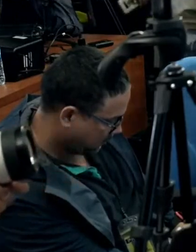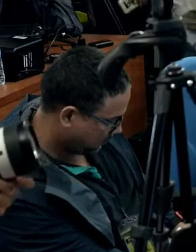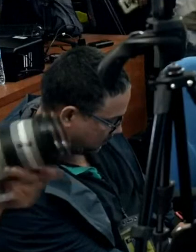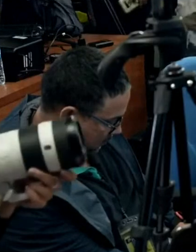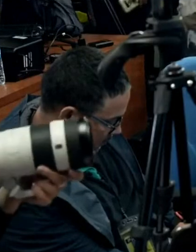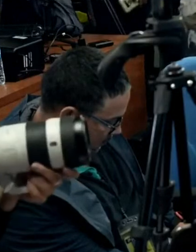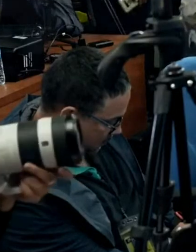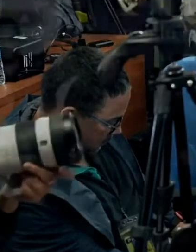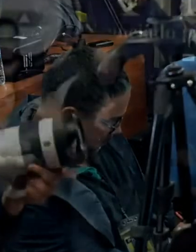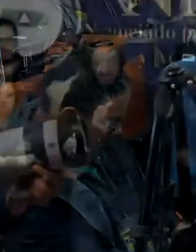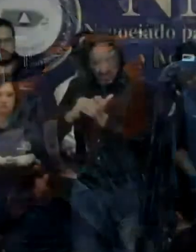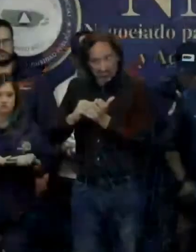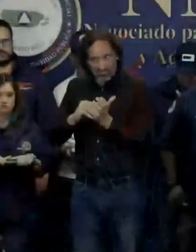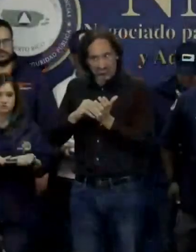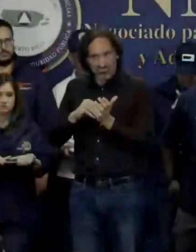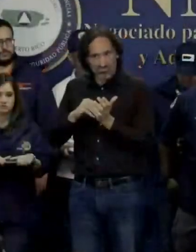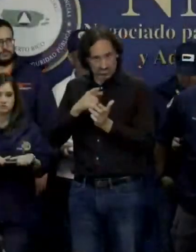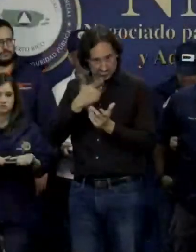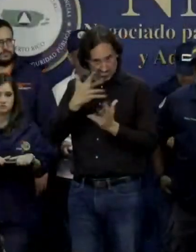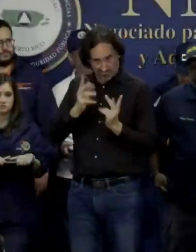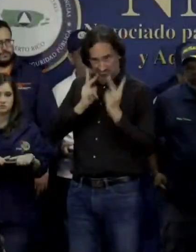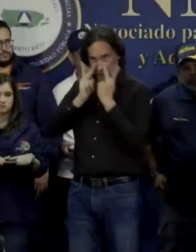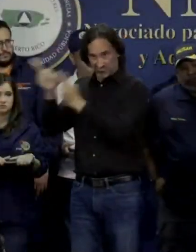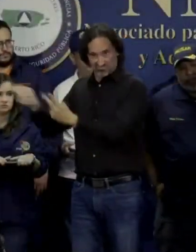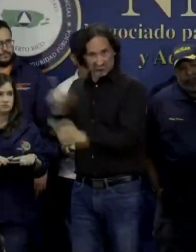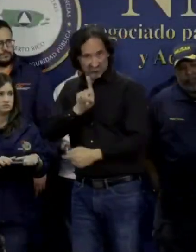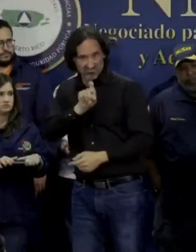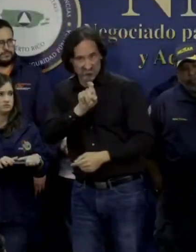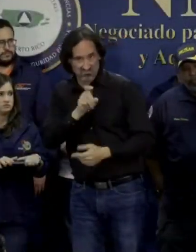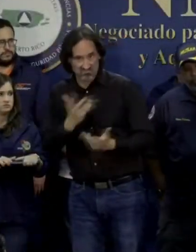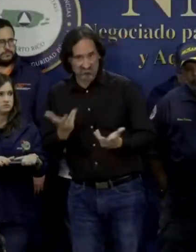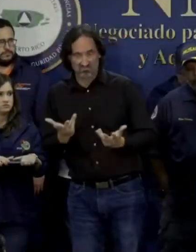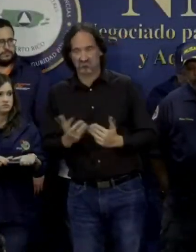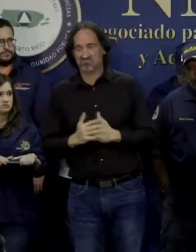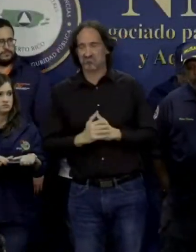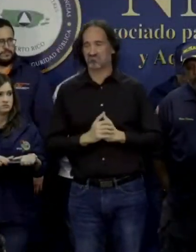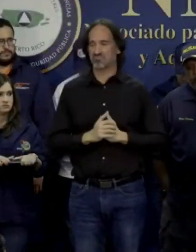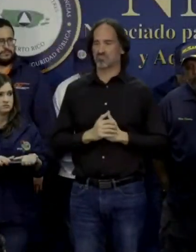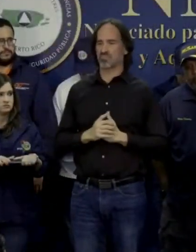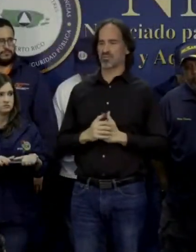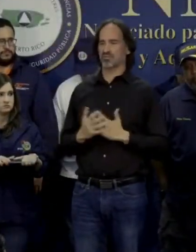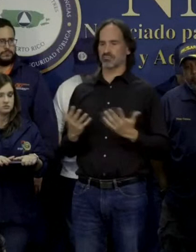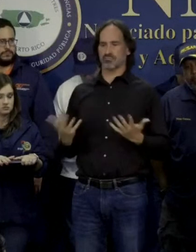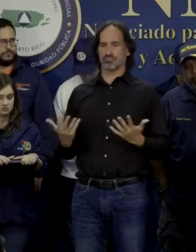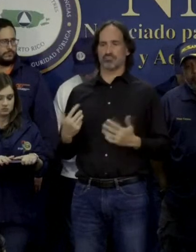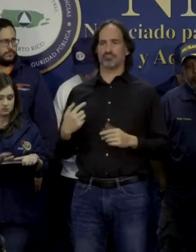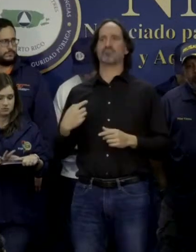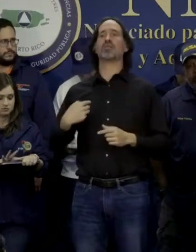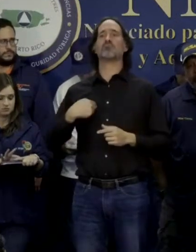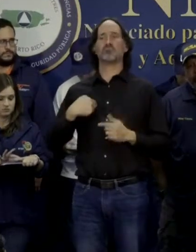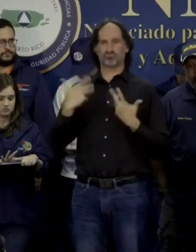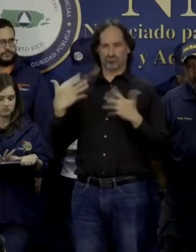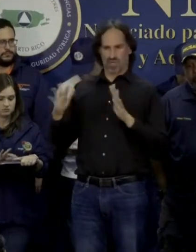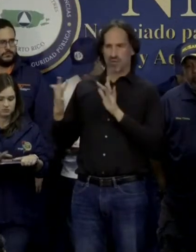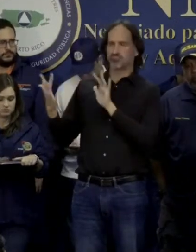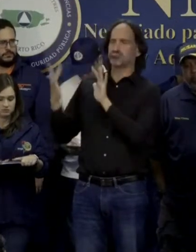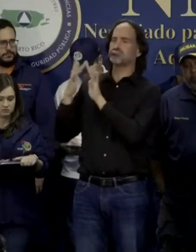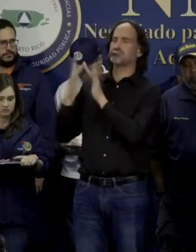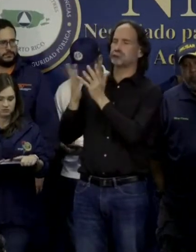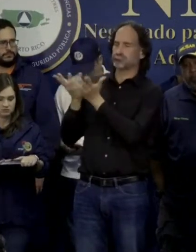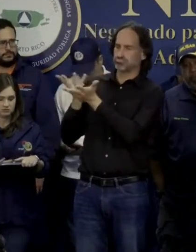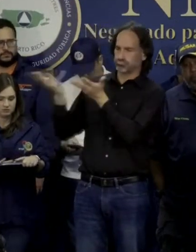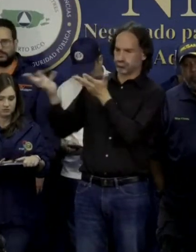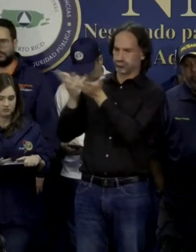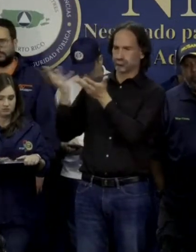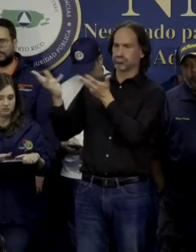visita que se había hecho usted? Bueno, nosotros tenemos unas conversaciones con el alcalde y hay unas áreas que él ha propuesto. Y obviamente